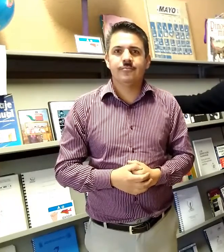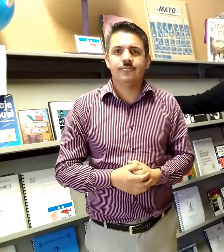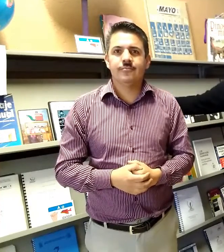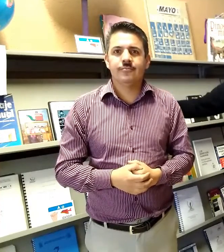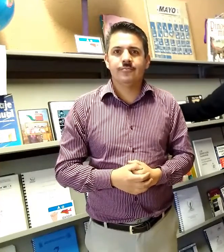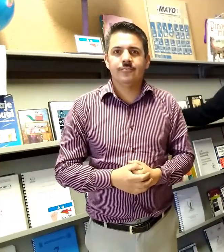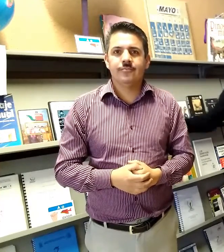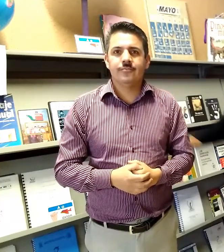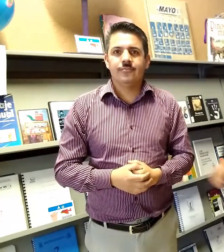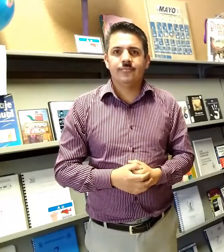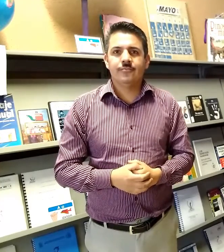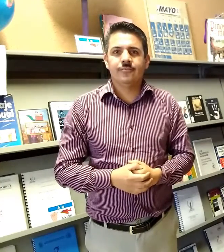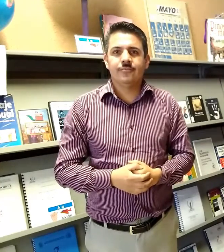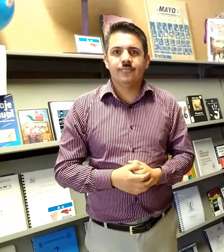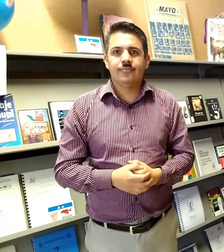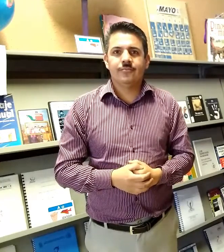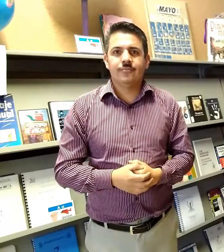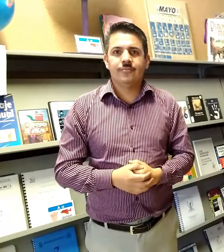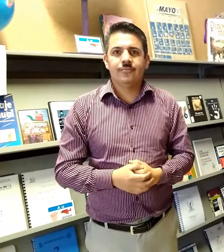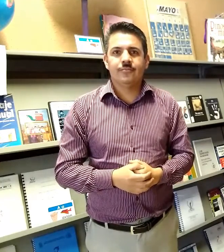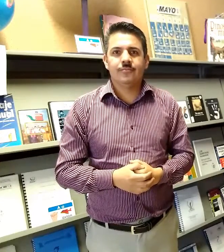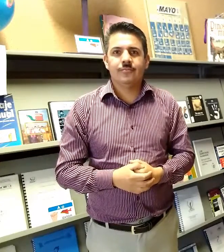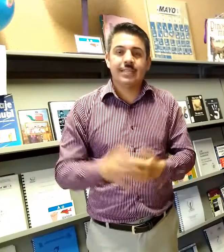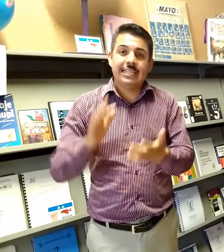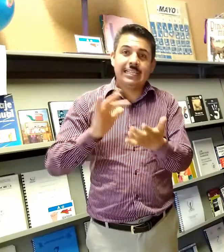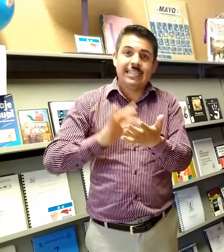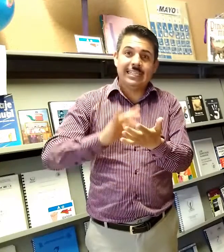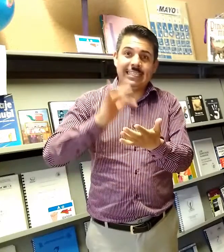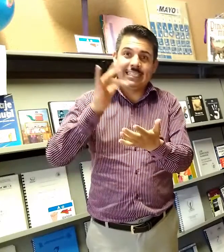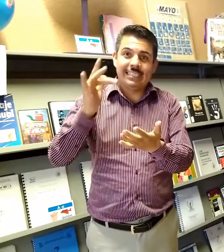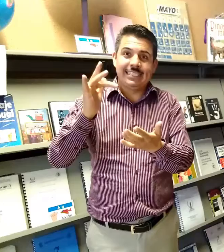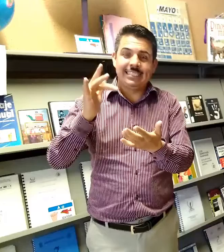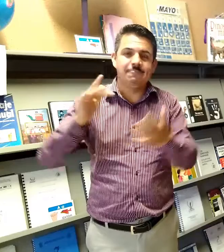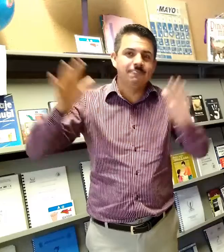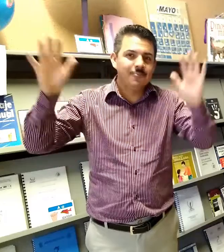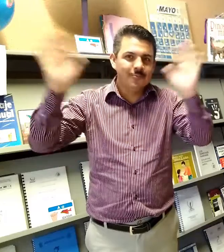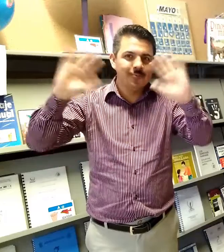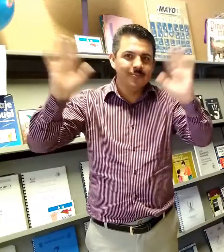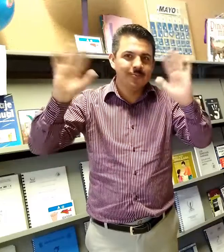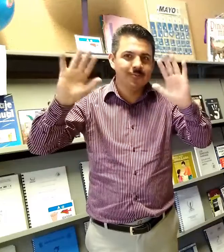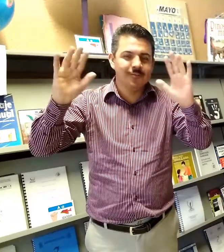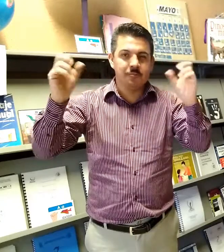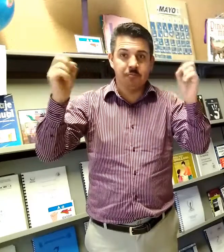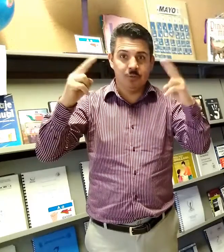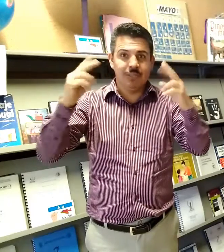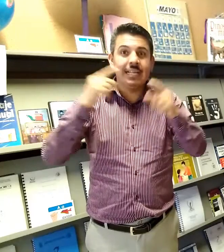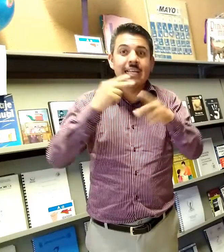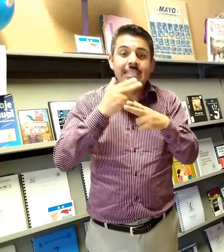Gracias. Nos vemos luego.